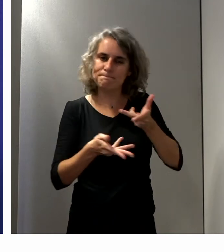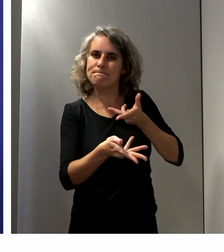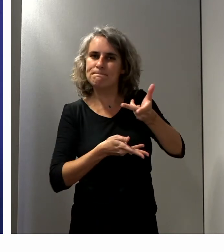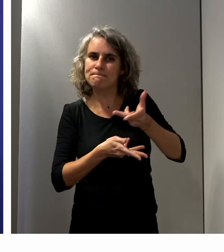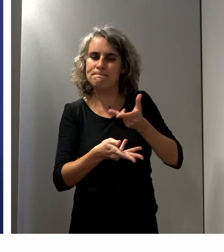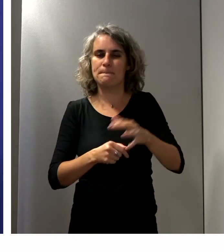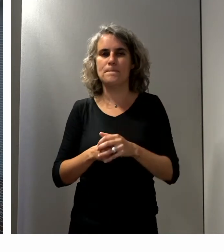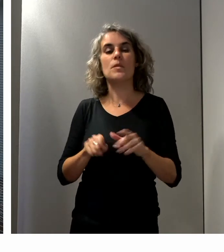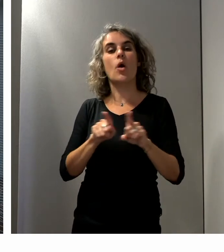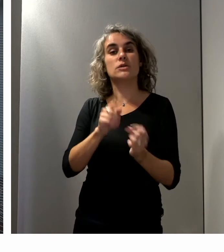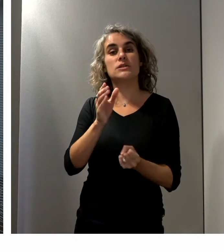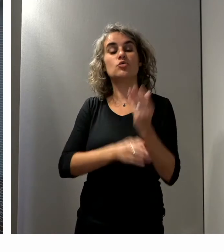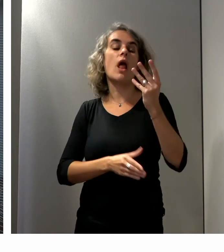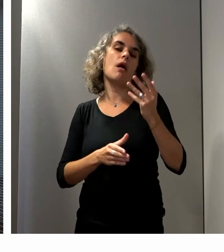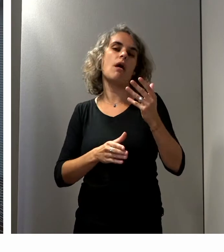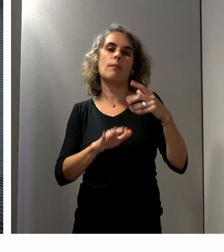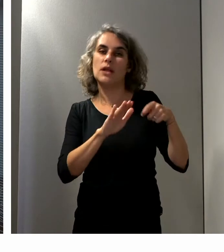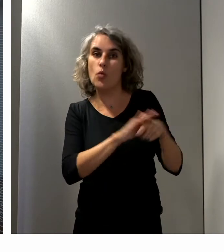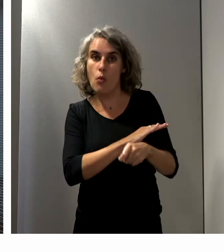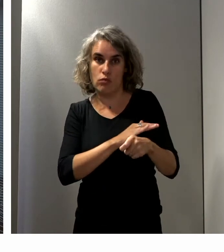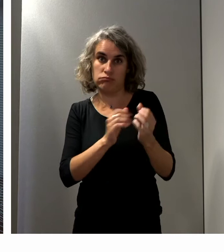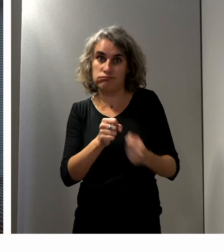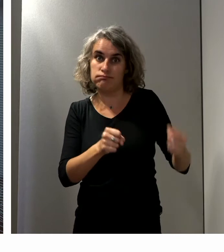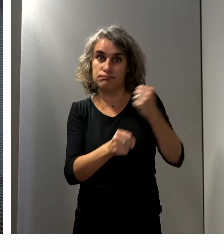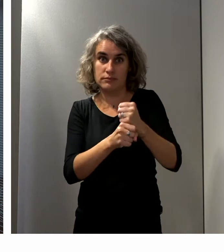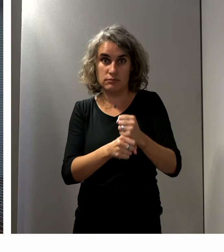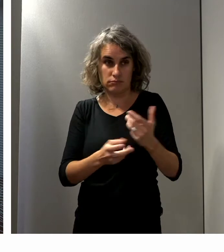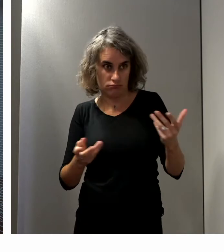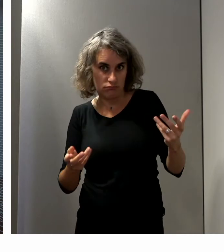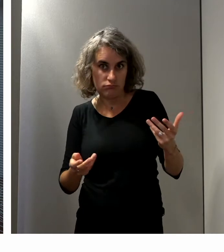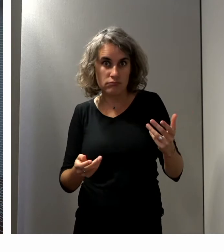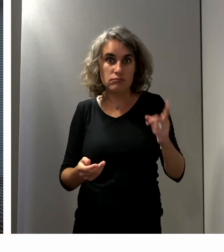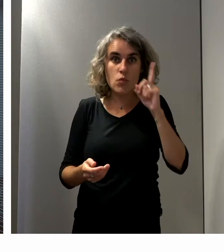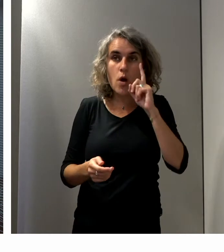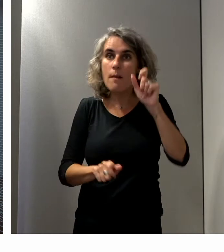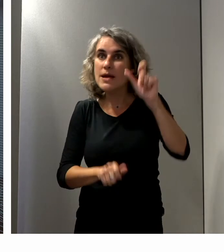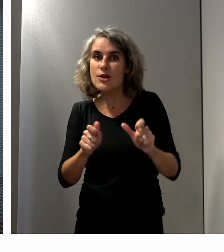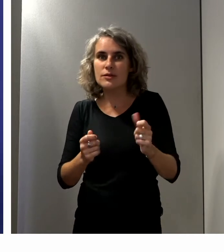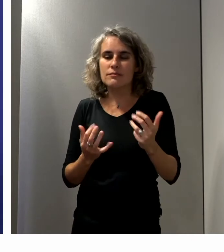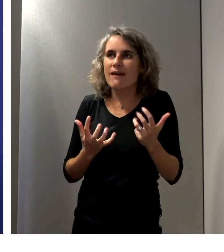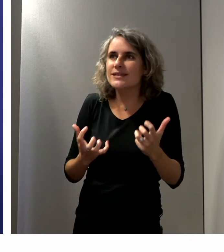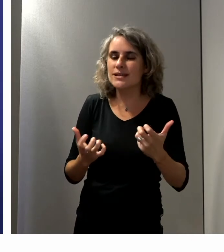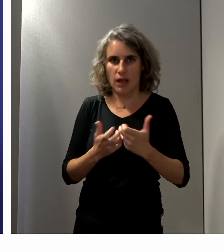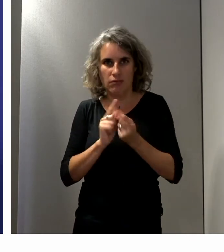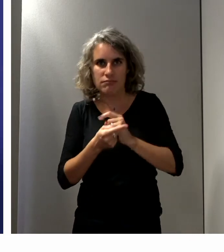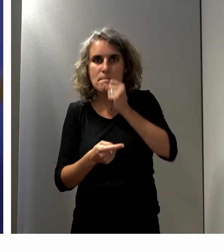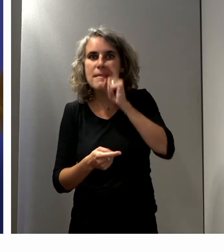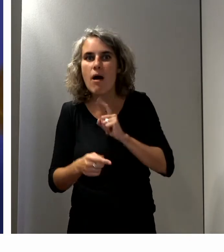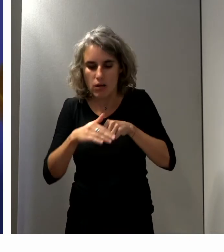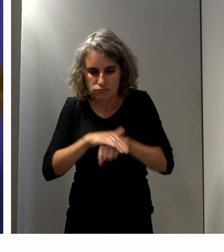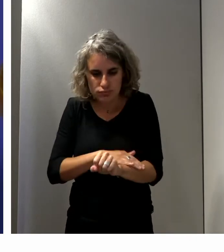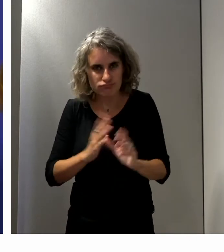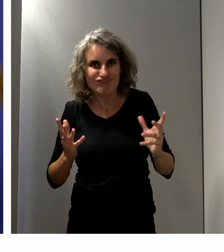nouvelles prestations pour permettre aux personnes d'assumer leur désir éventuellement de parentalité,